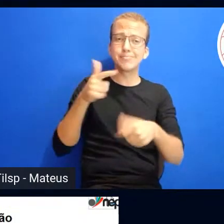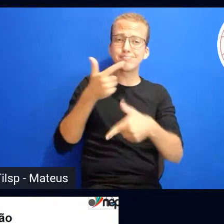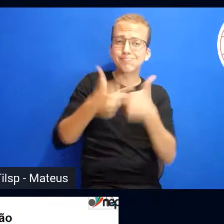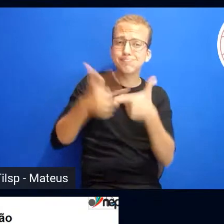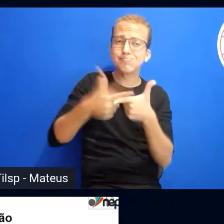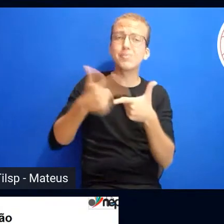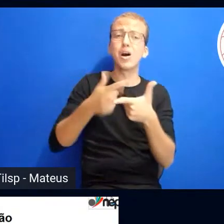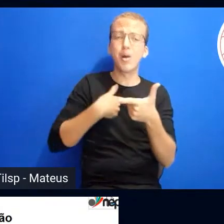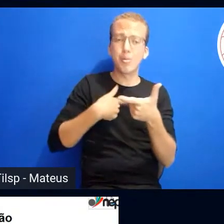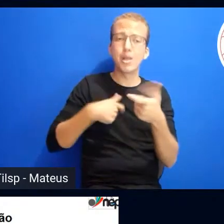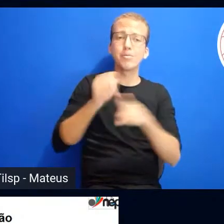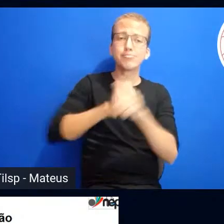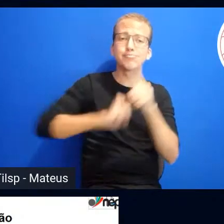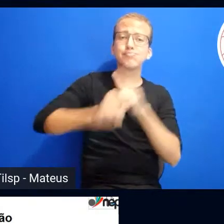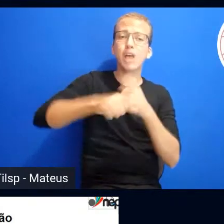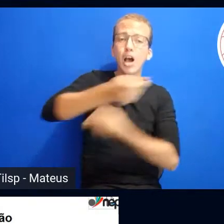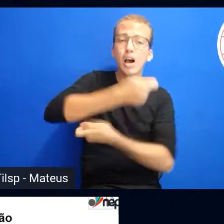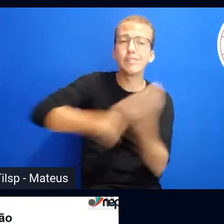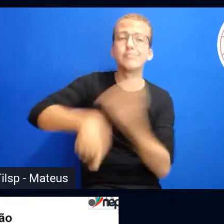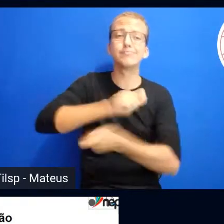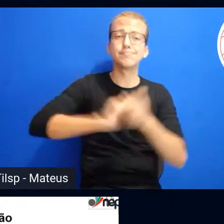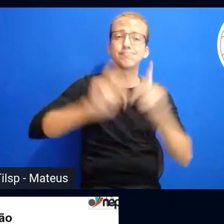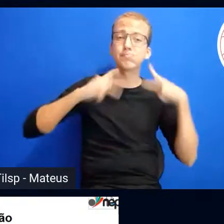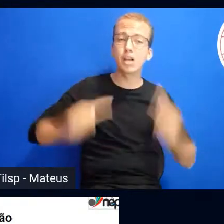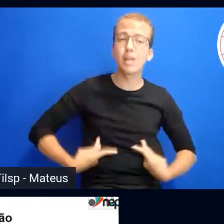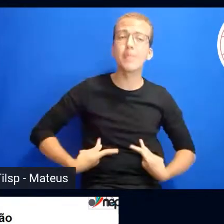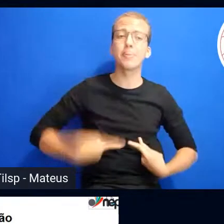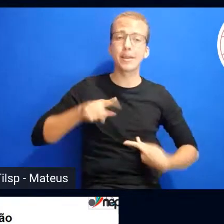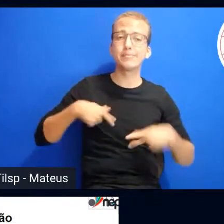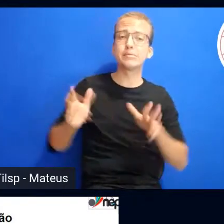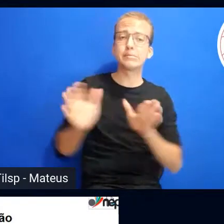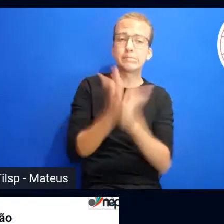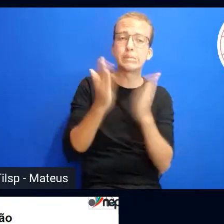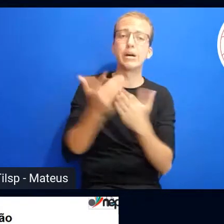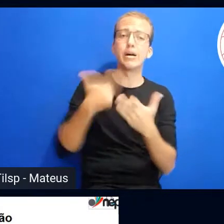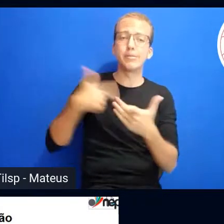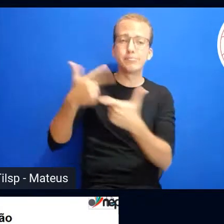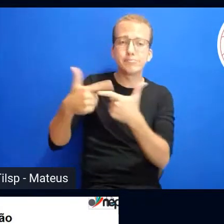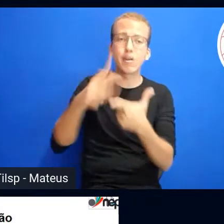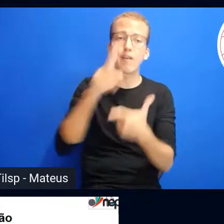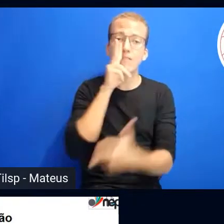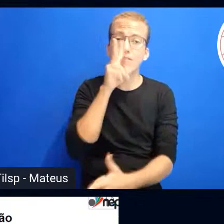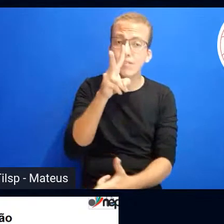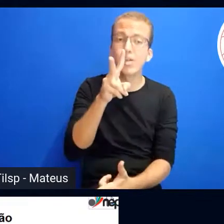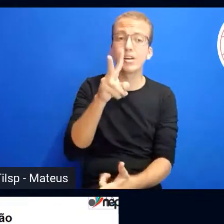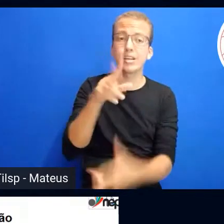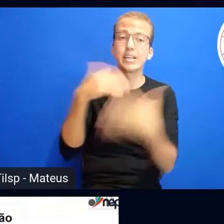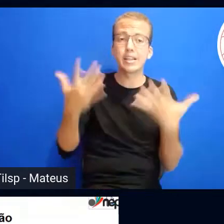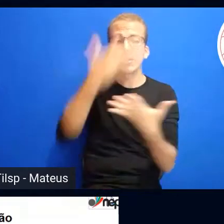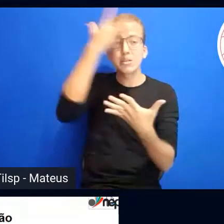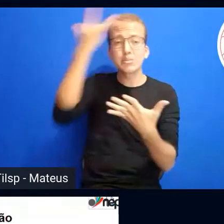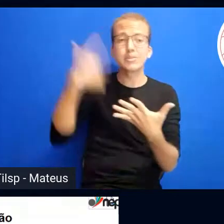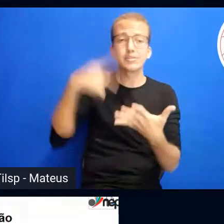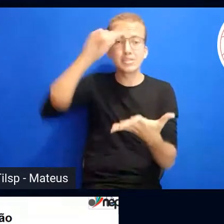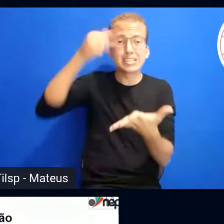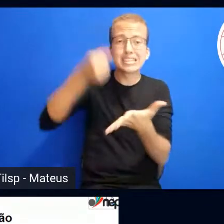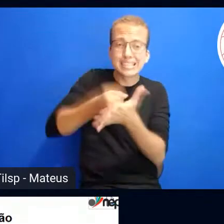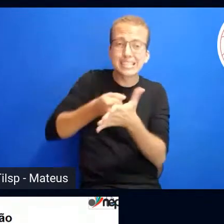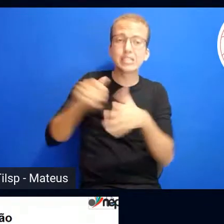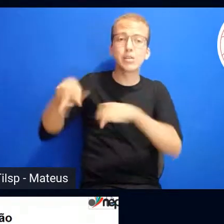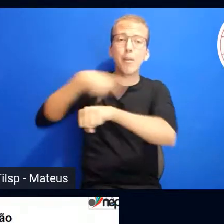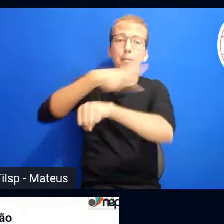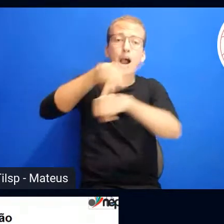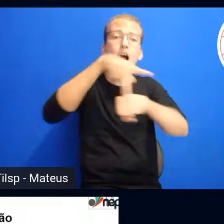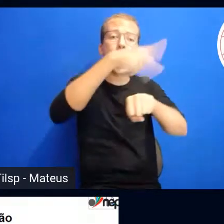muito grande, fazendo com que os seus cidadãos eh busquem refúgio, né, em outros países e o Brasil é um deles.